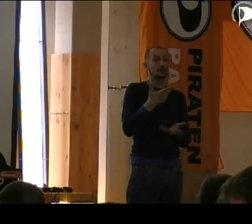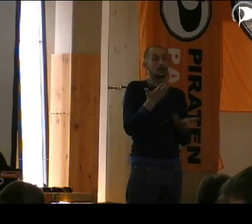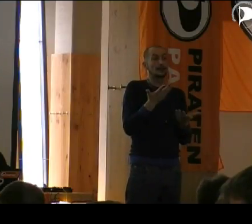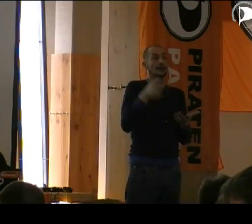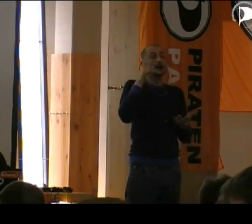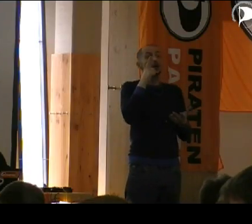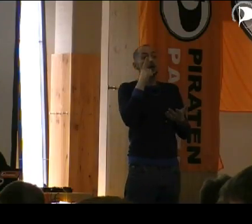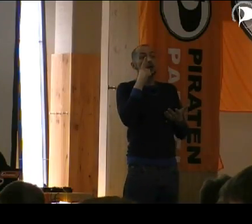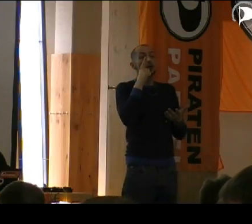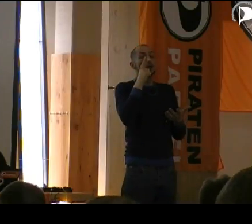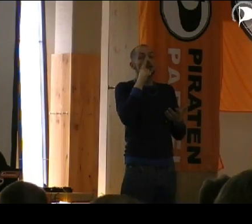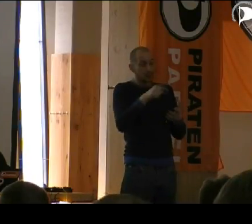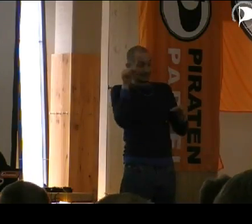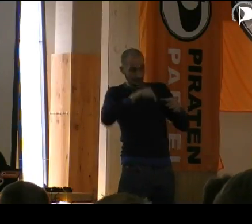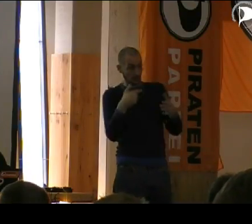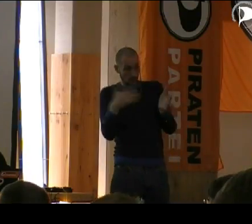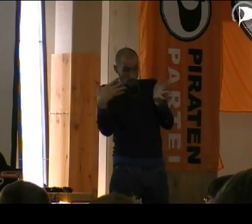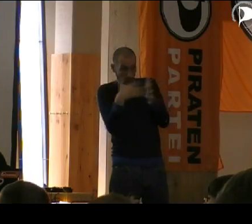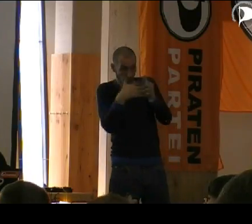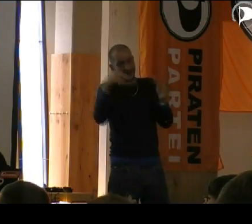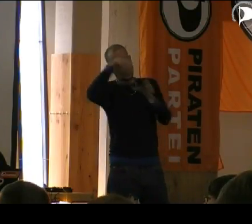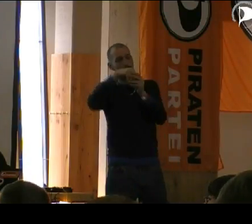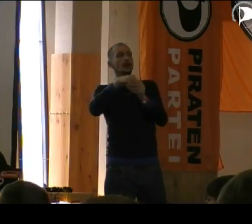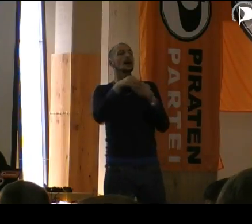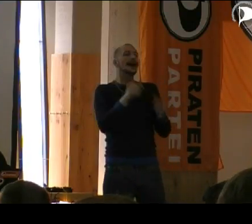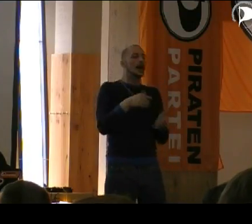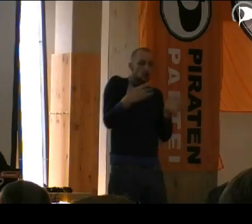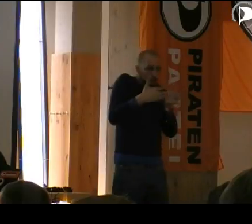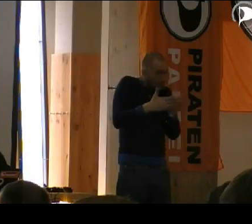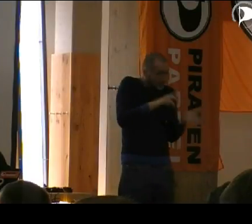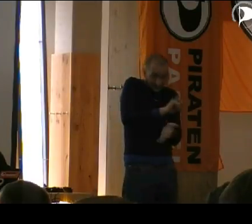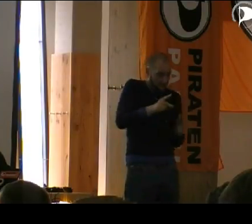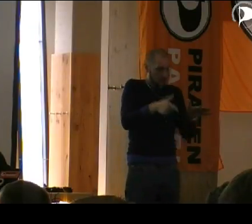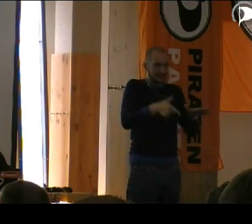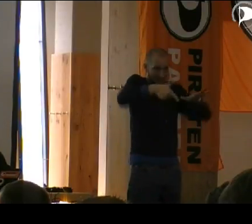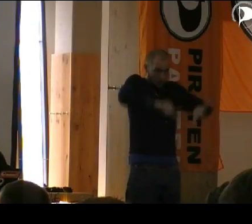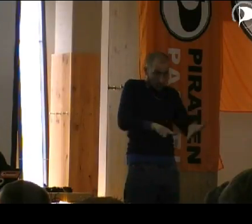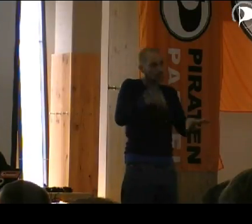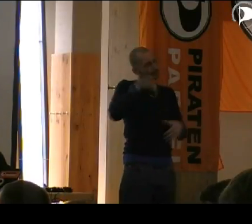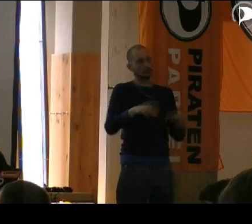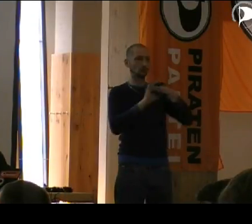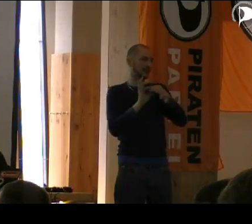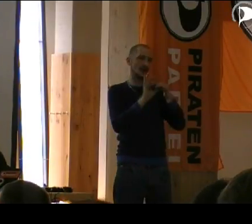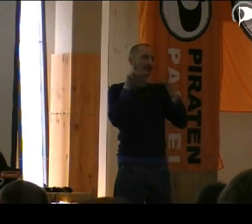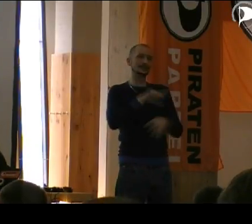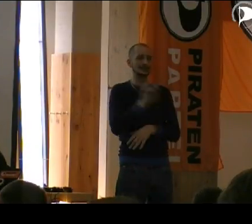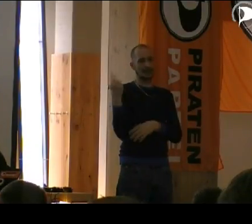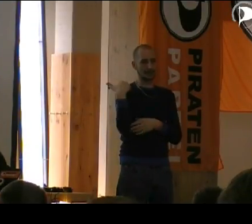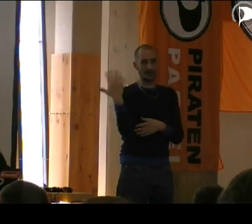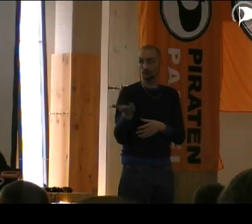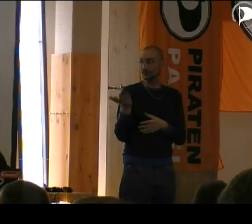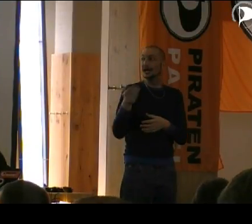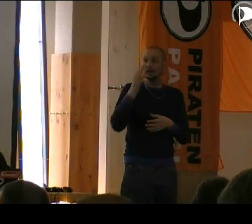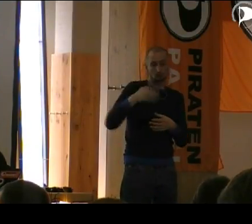aufgeben teil wir hatten ja bisher auch auf vorherigen parteitagen erst einmal berichtigen und